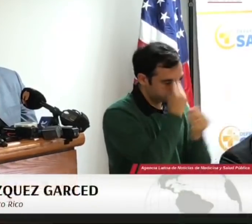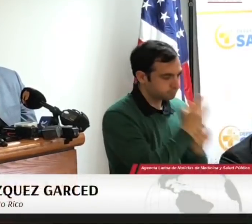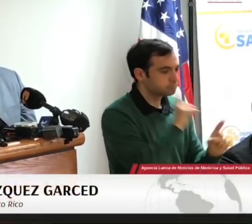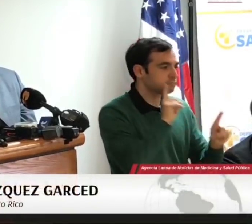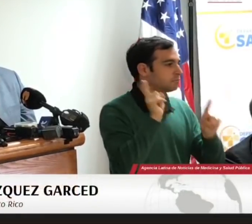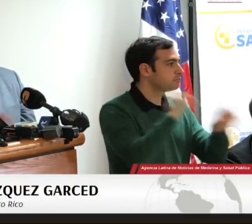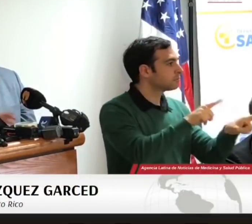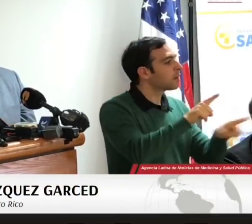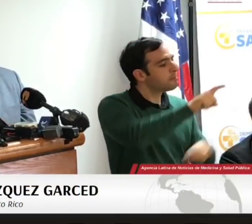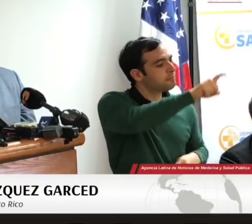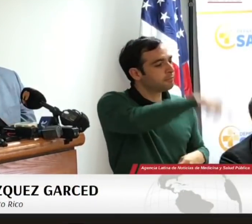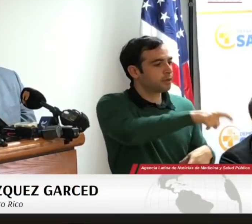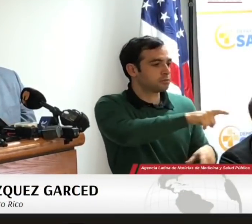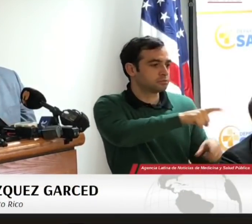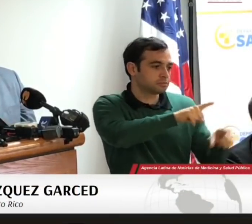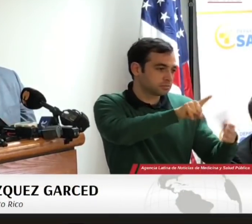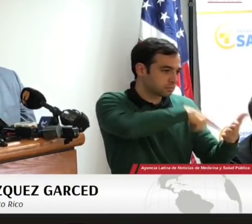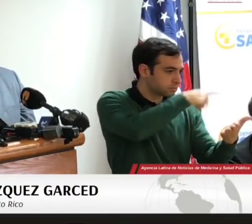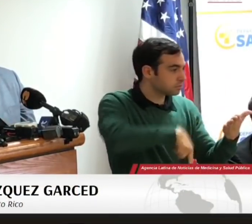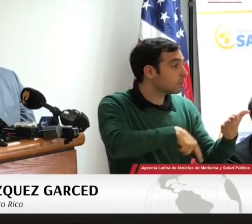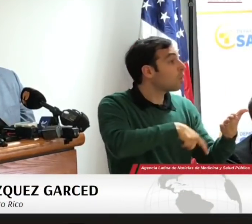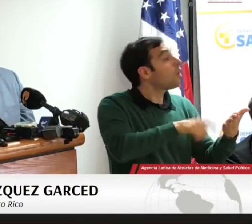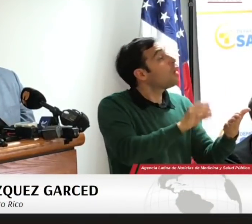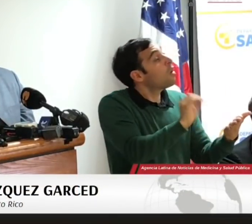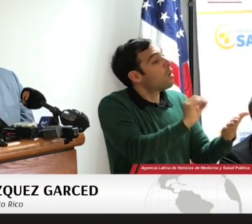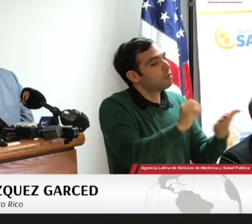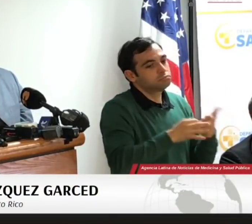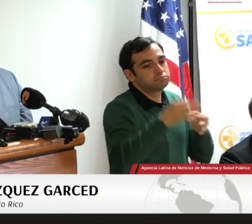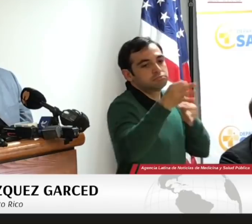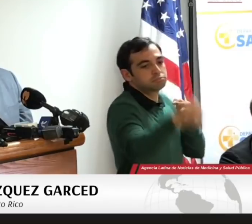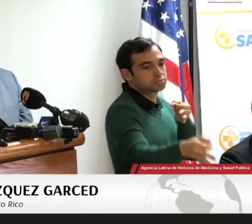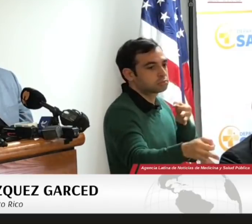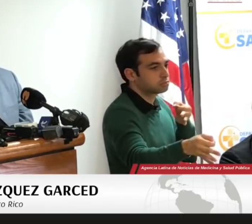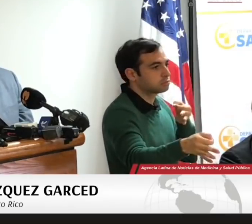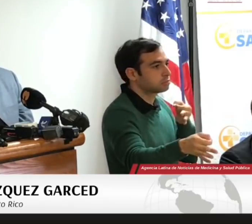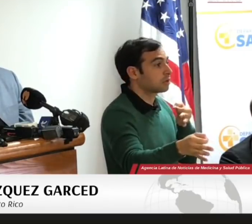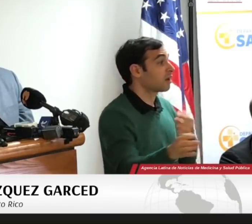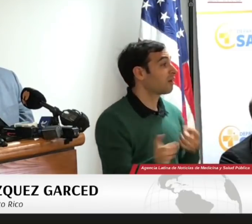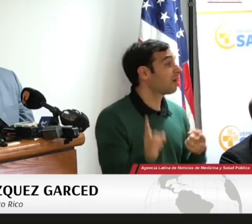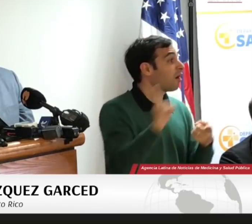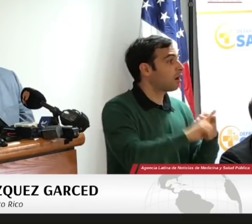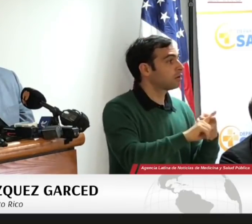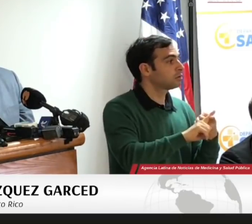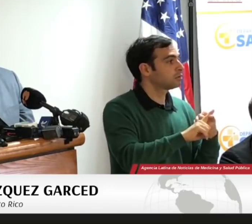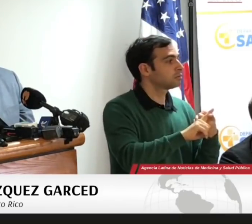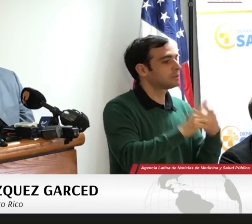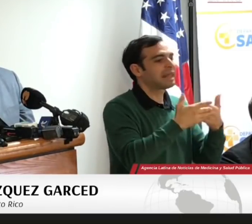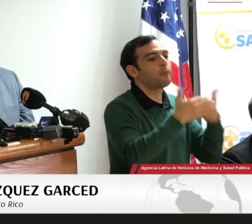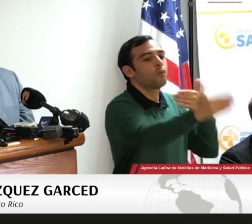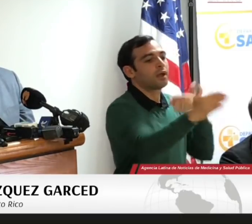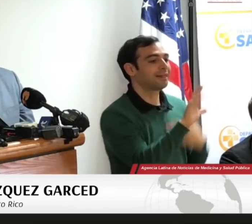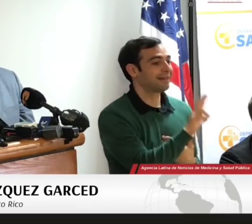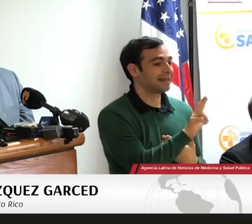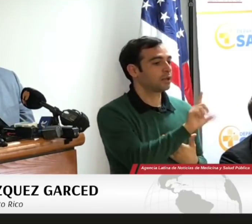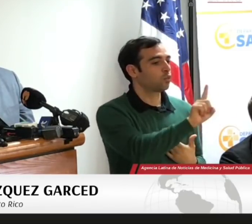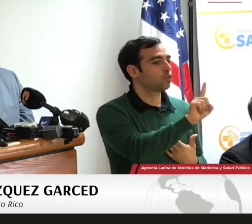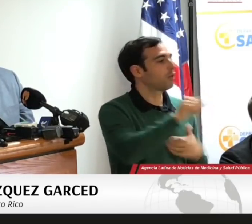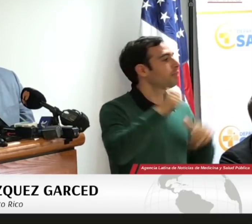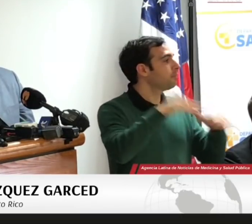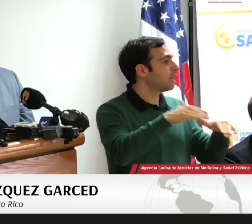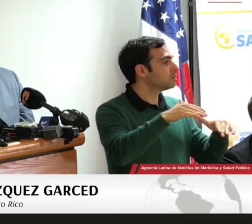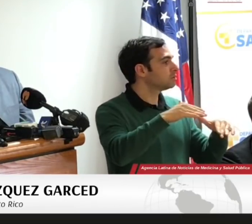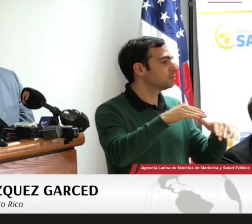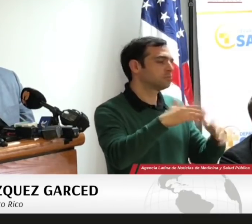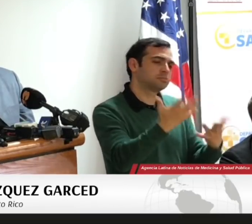Deben cancelarse o posponerse por el momento hasta después del 31 de marzo en beneficio de todos